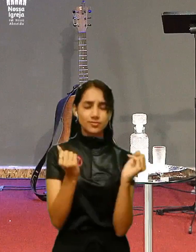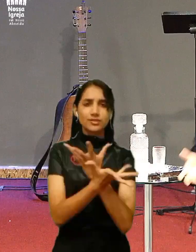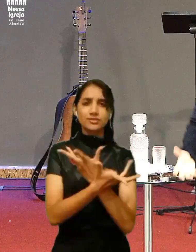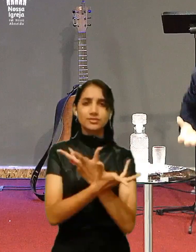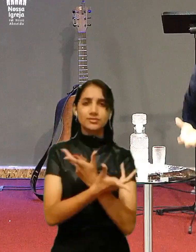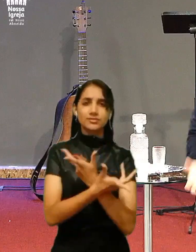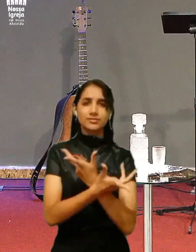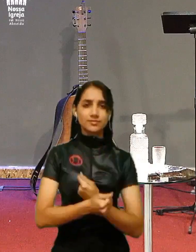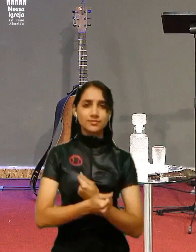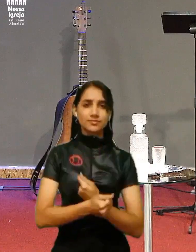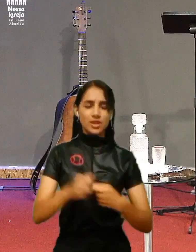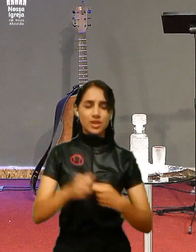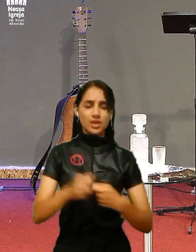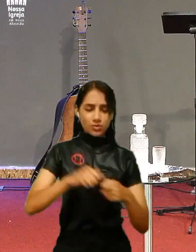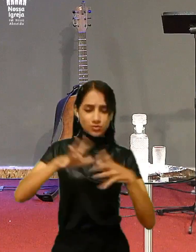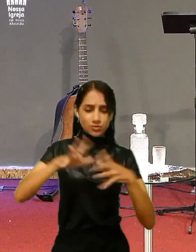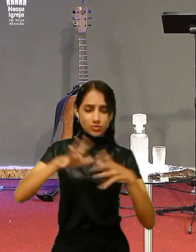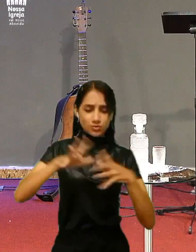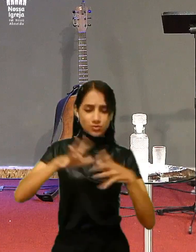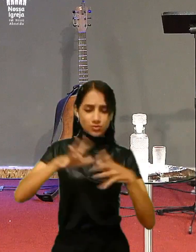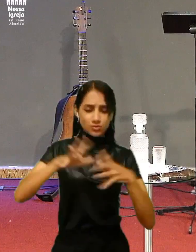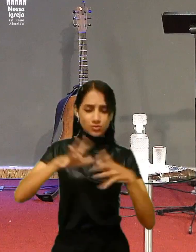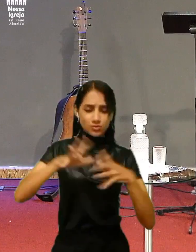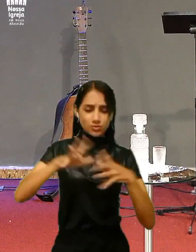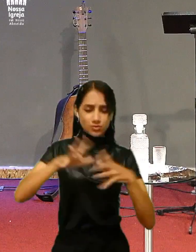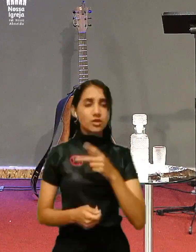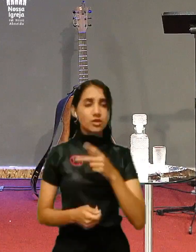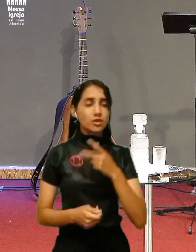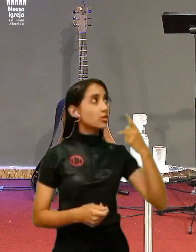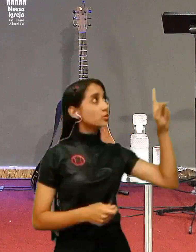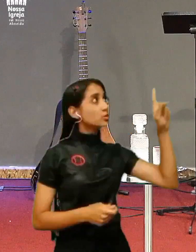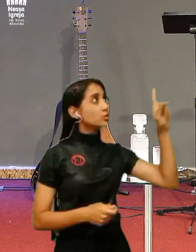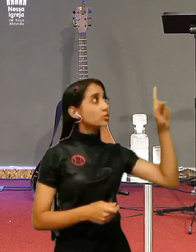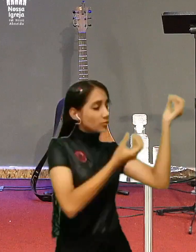de volta a vida de Deus.